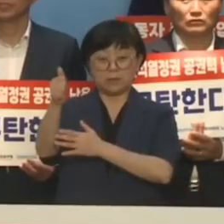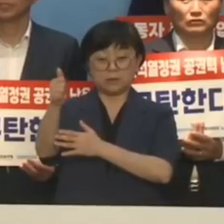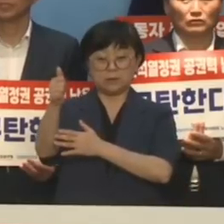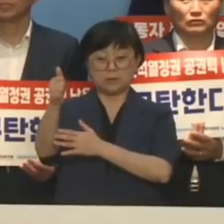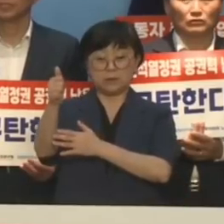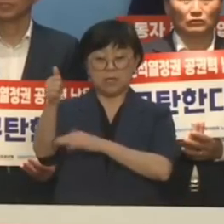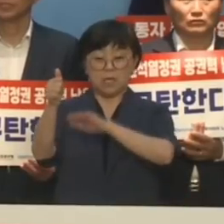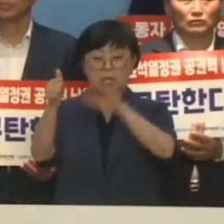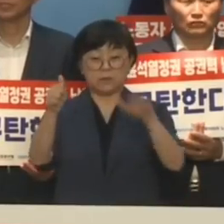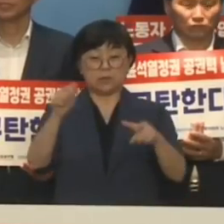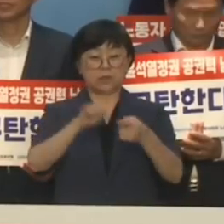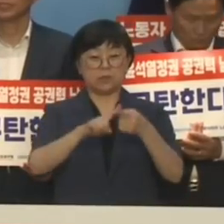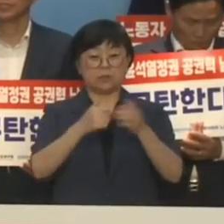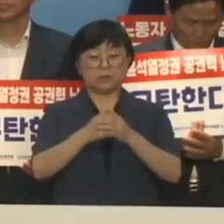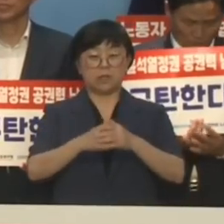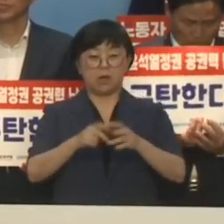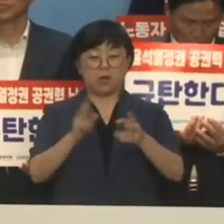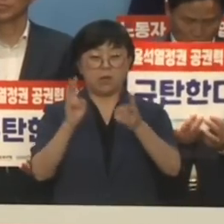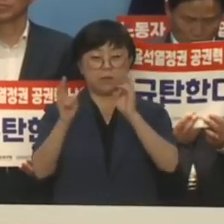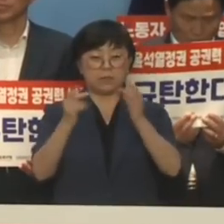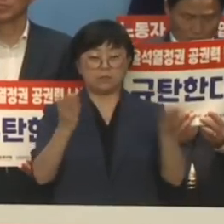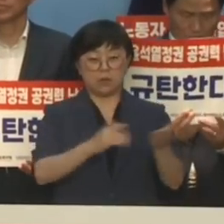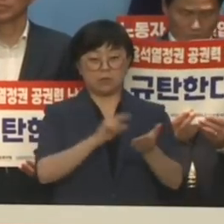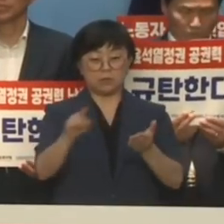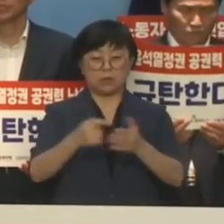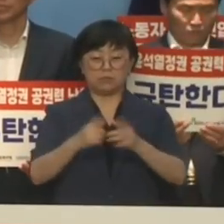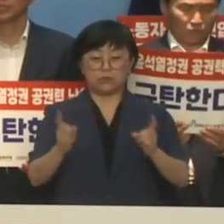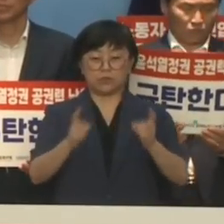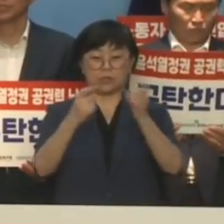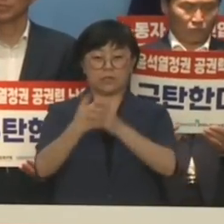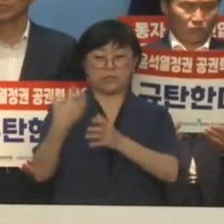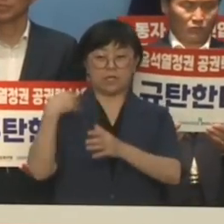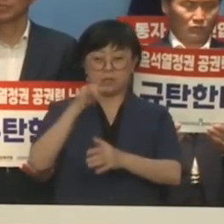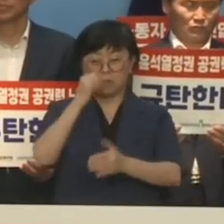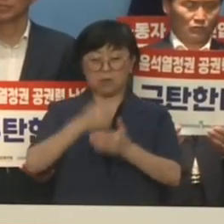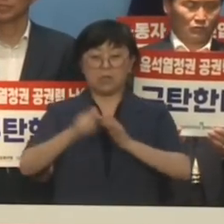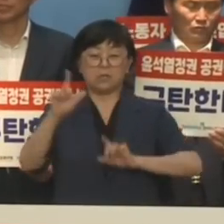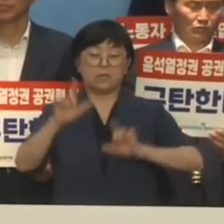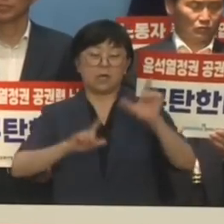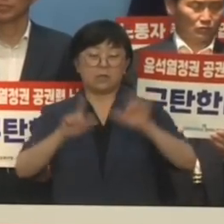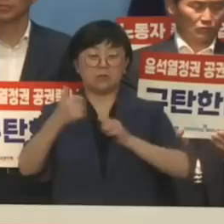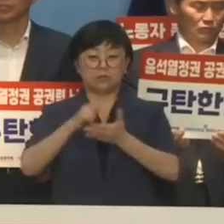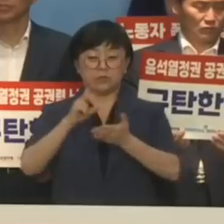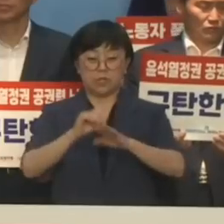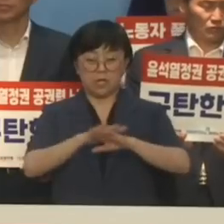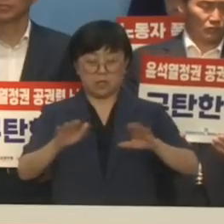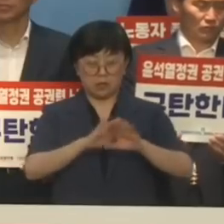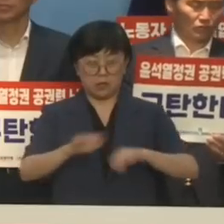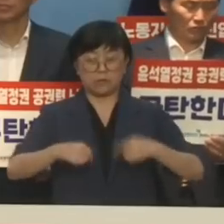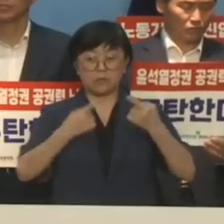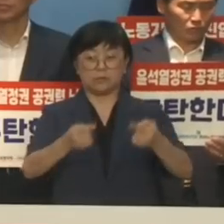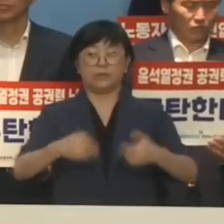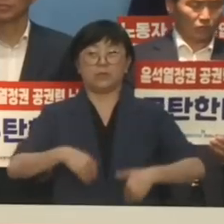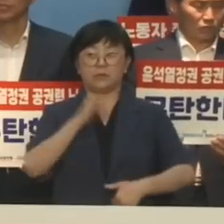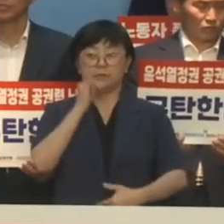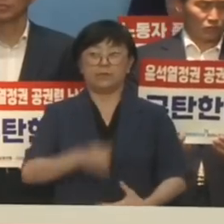하청사 포은의 노사 분쟁에 대해서 책임 있고 적극적인 자세로 문제 해결에 나서야